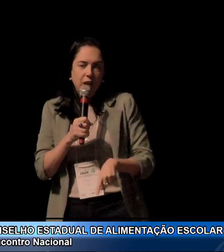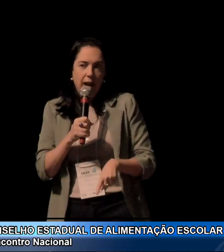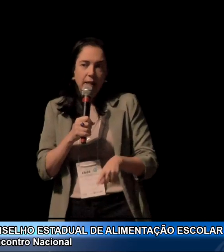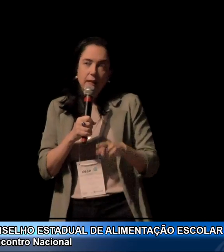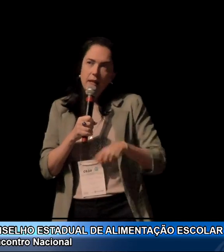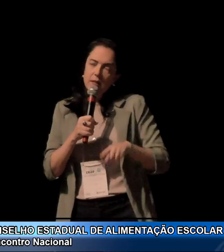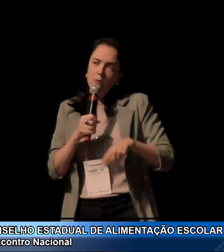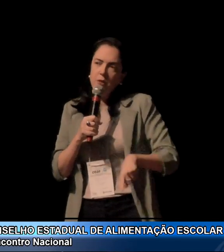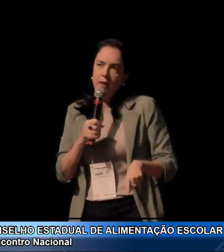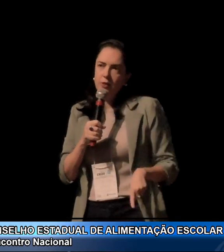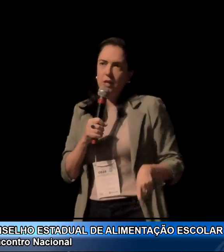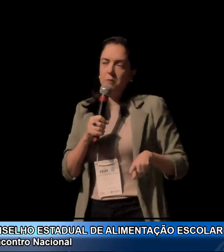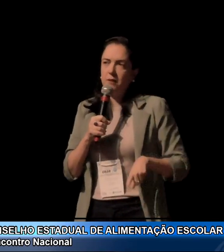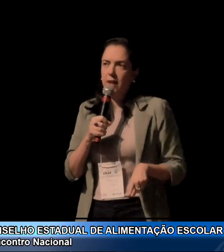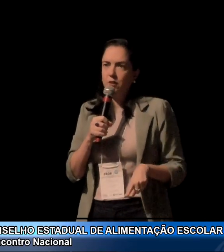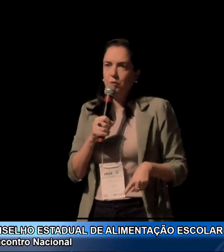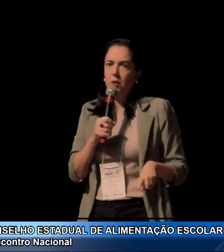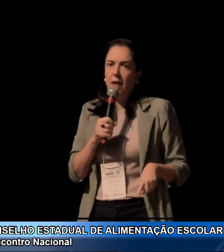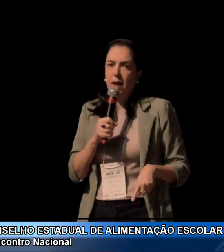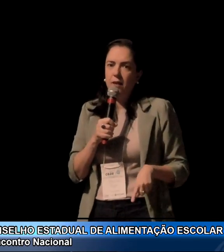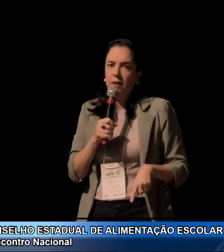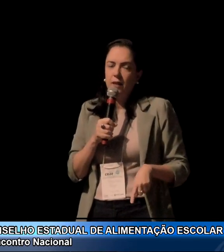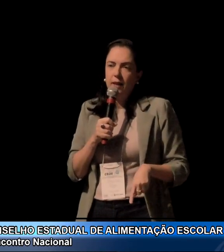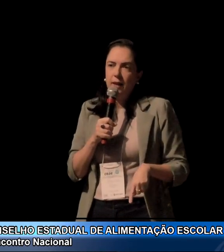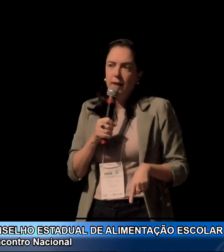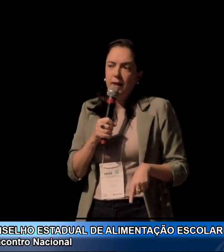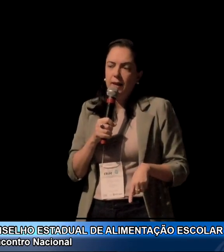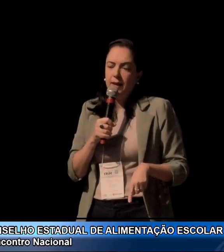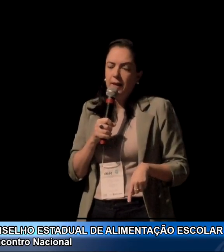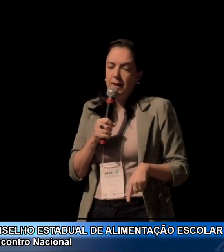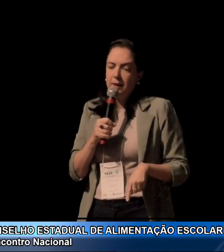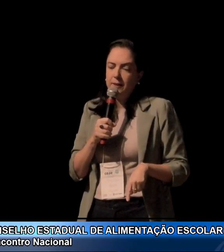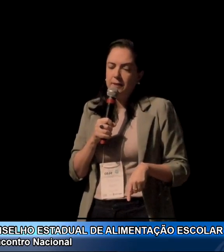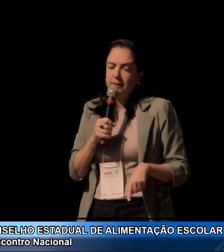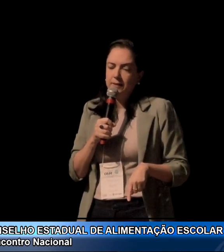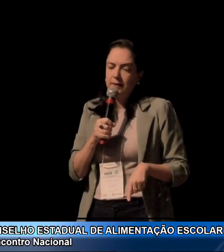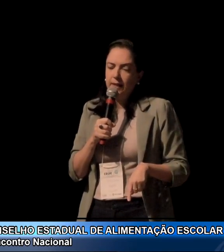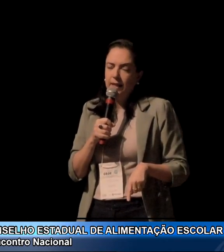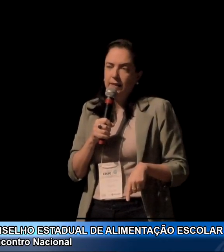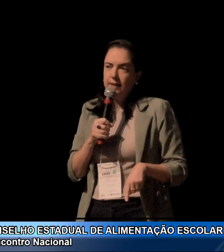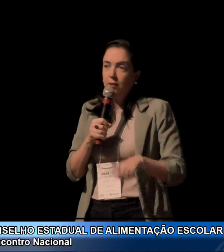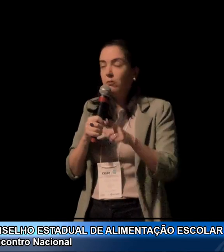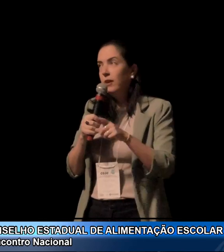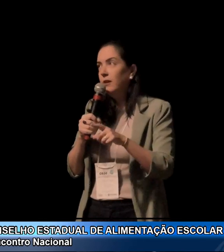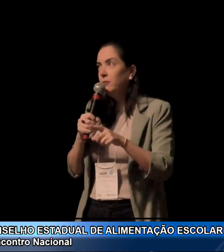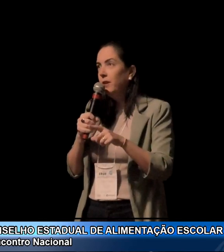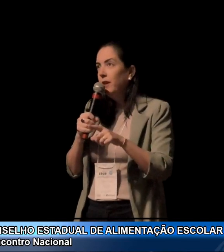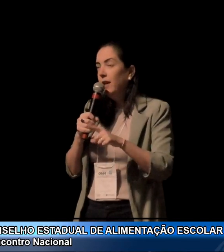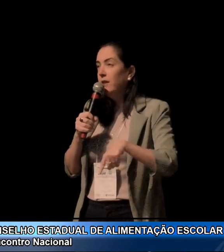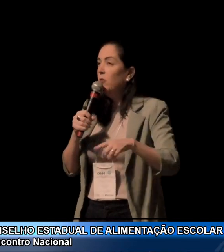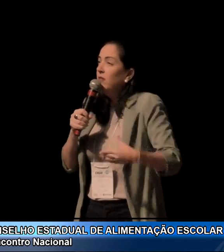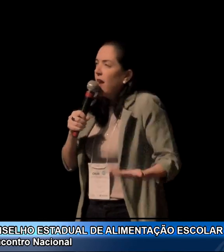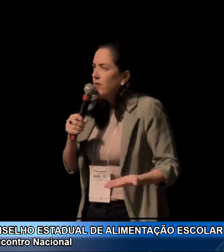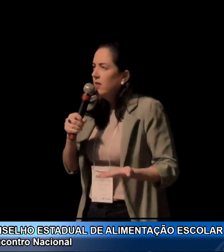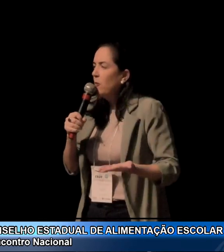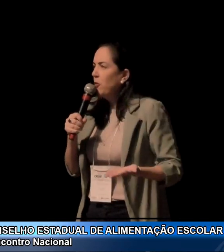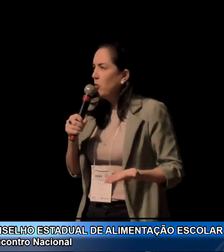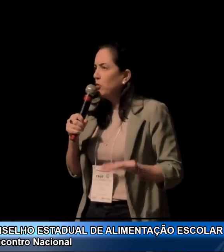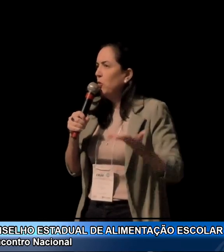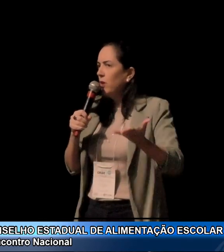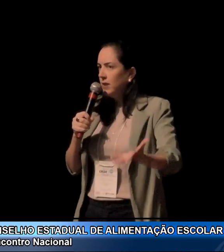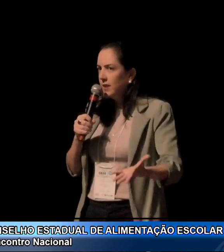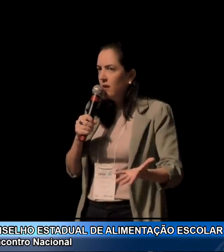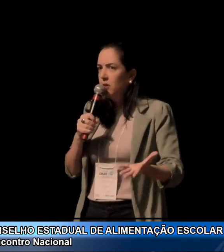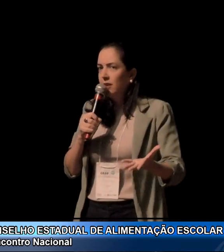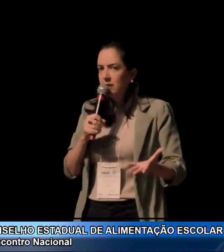e achar que esse ambiente elementar escolar ele não ele não deve ser